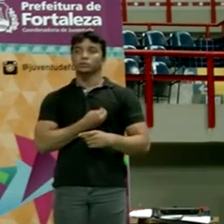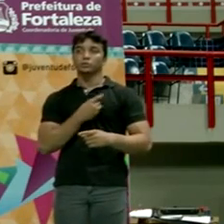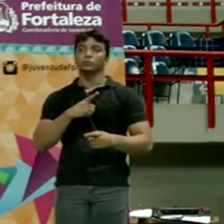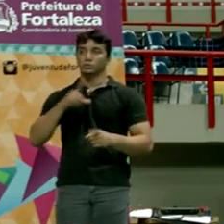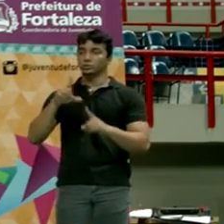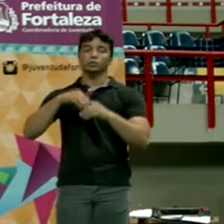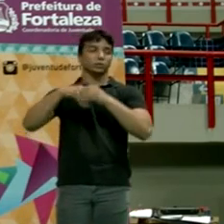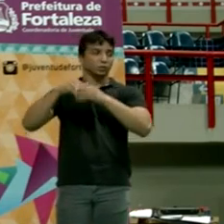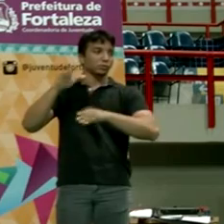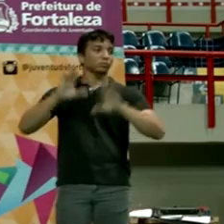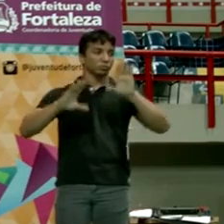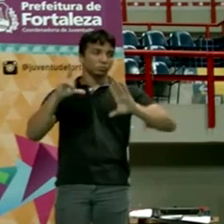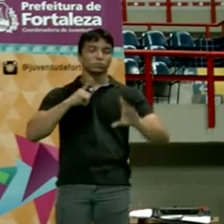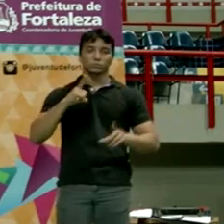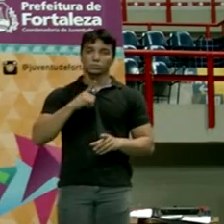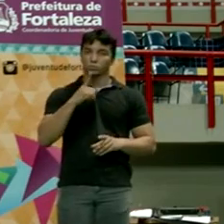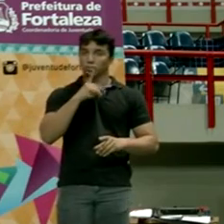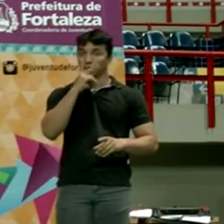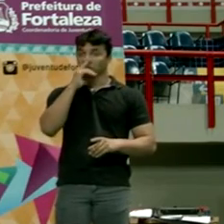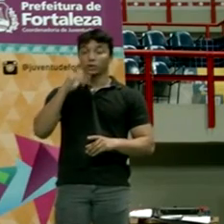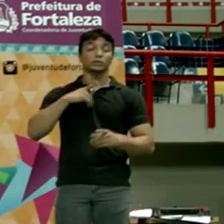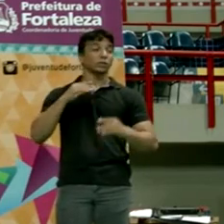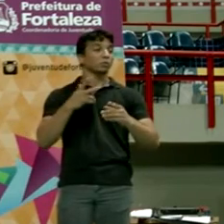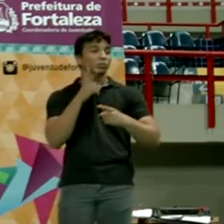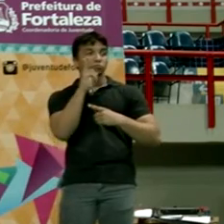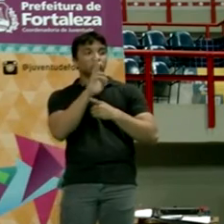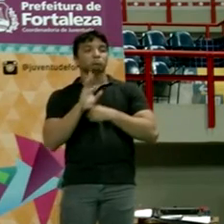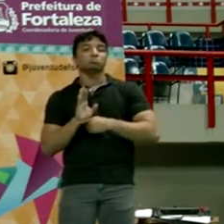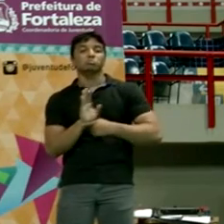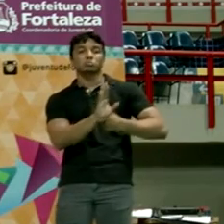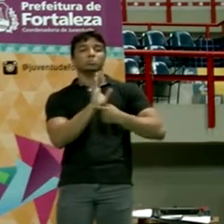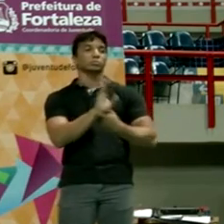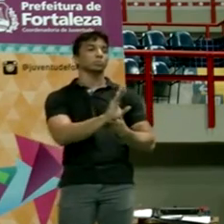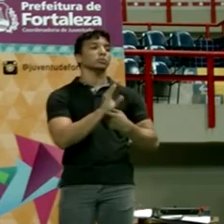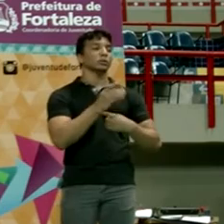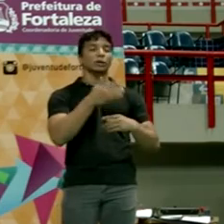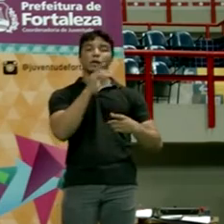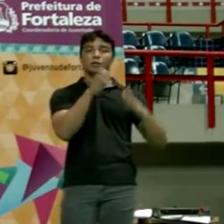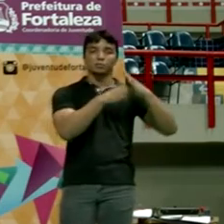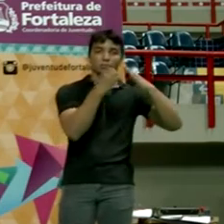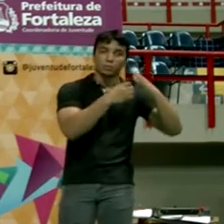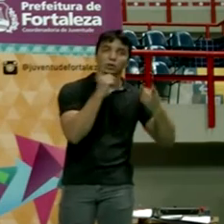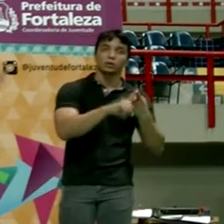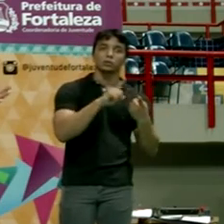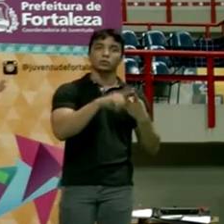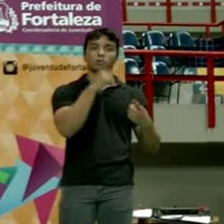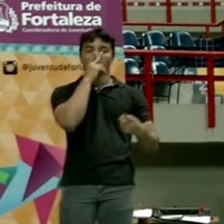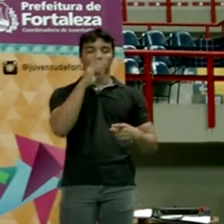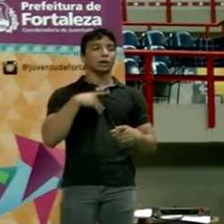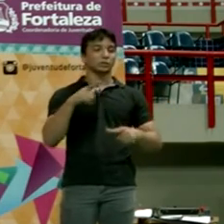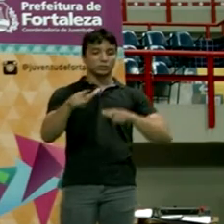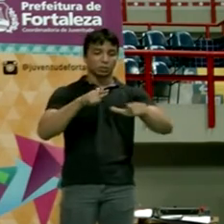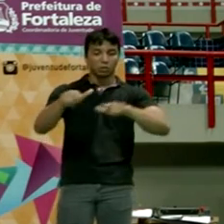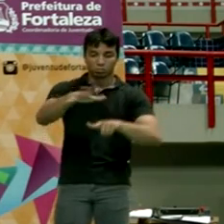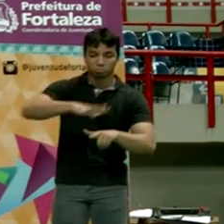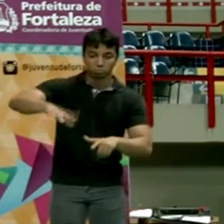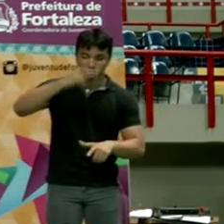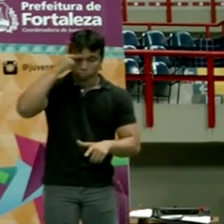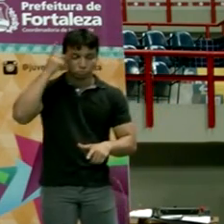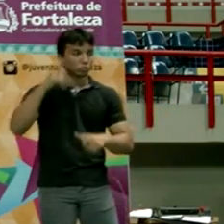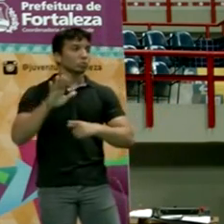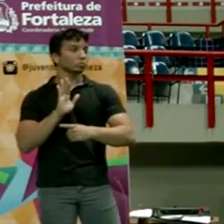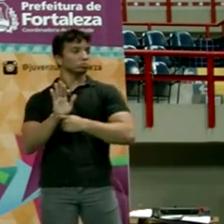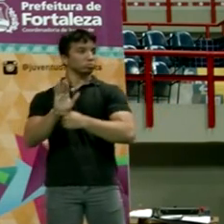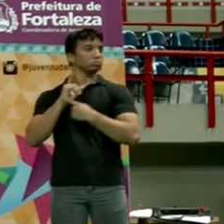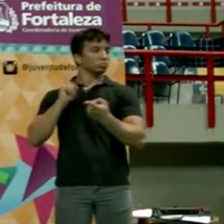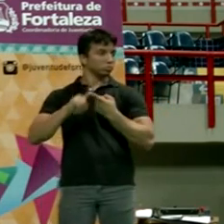uma democracia, fortaleceu empresas estatais no Brasil, valorizou a classe trabalhadora,